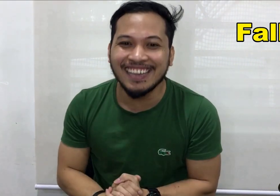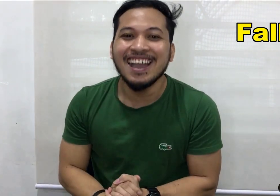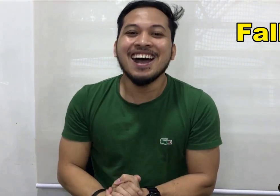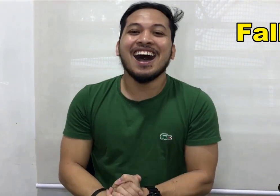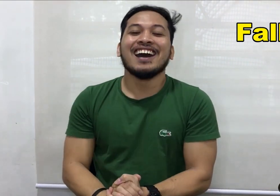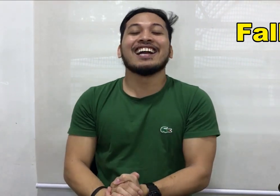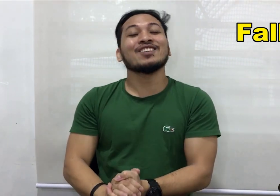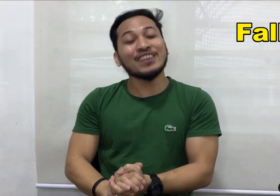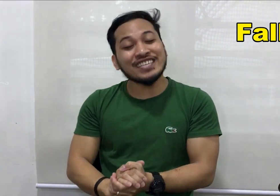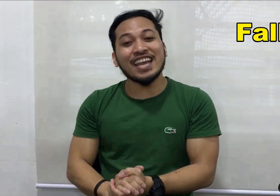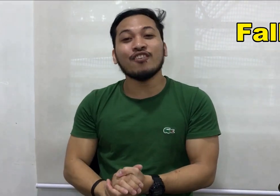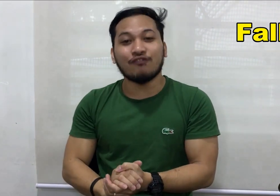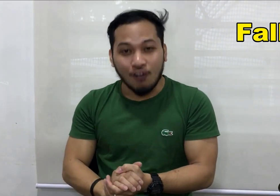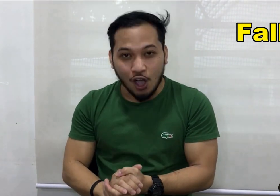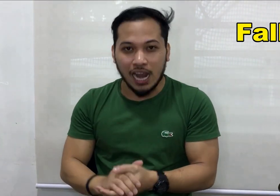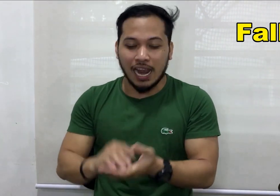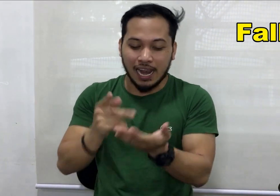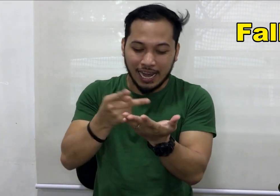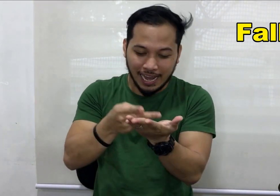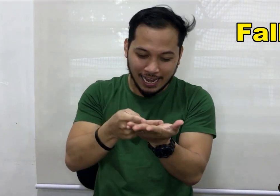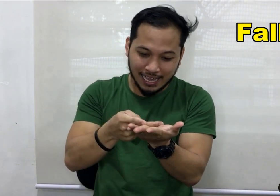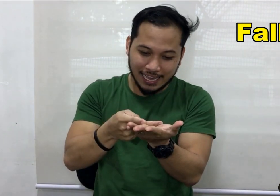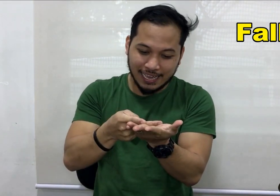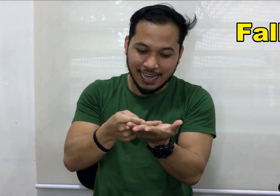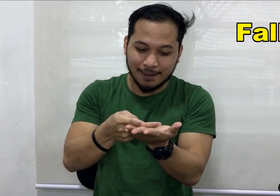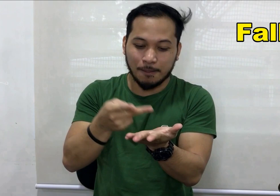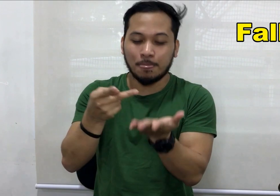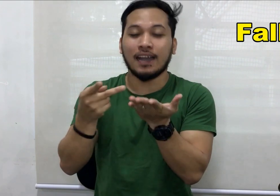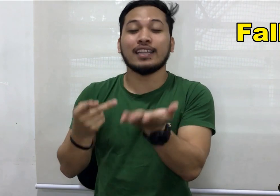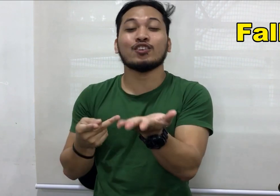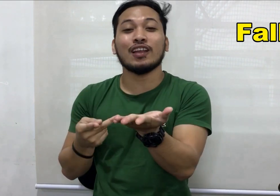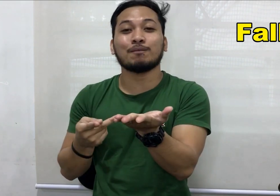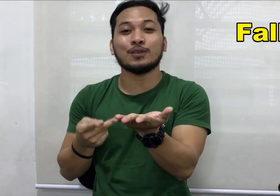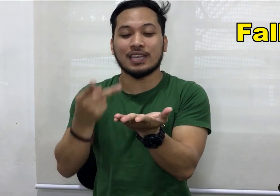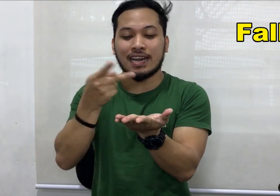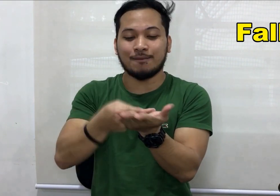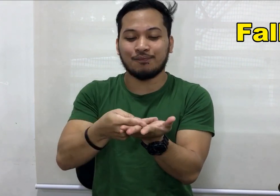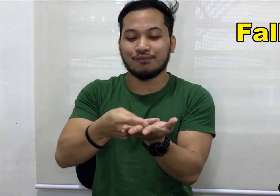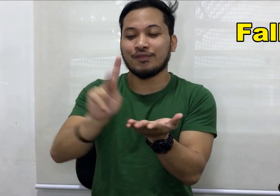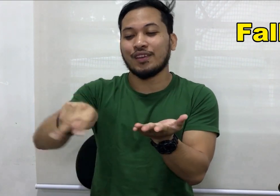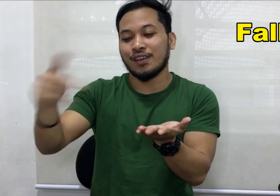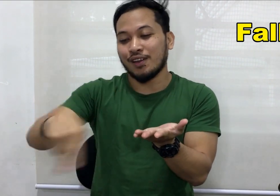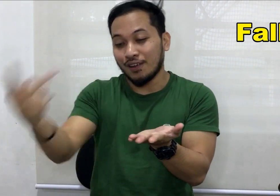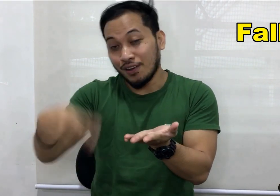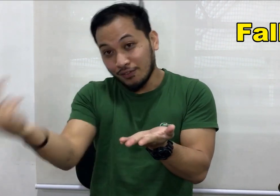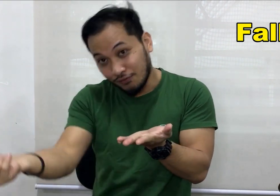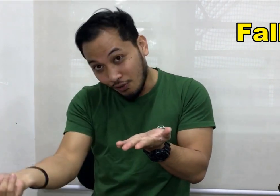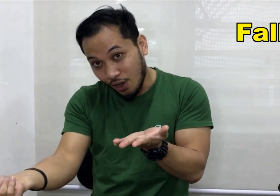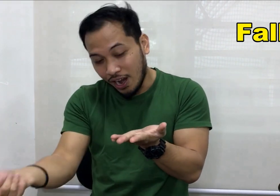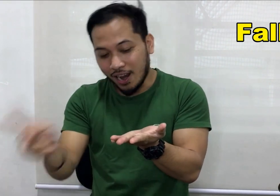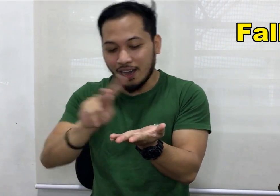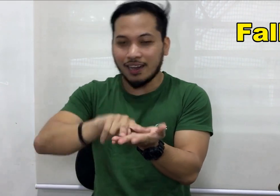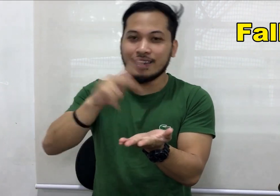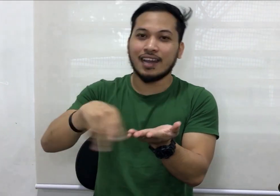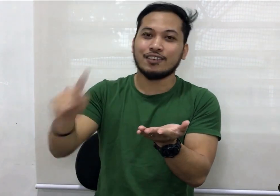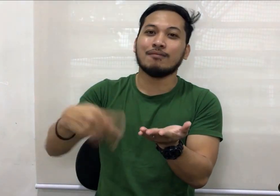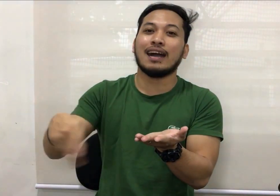Okay, ganito mo yung sign ng fall. Ayan, ganito nyo lang po siya. Fall. Ayan, yung